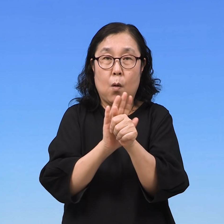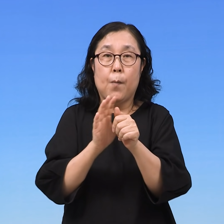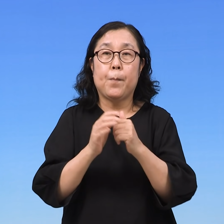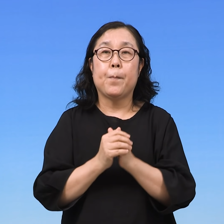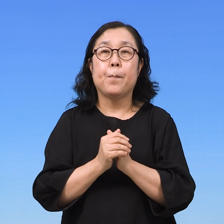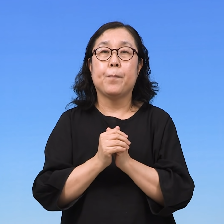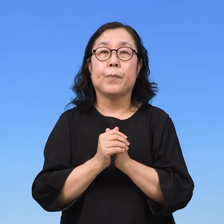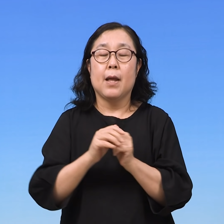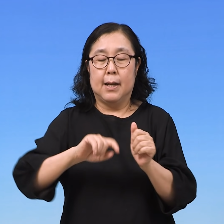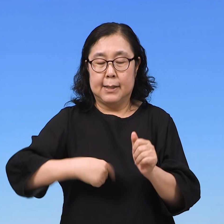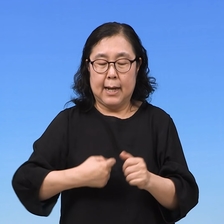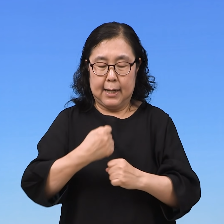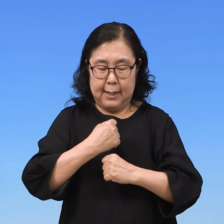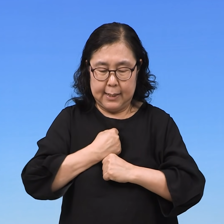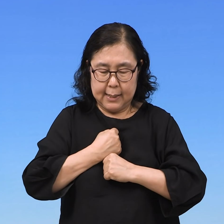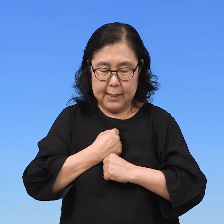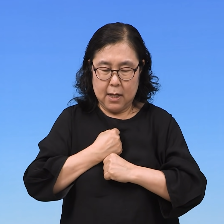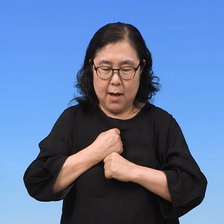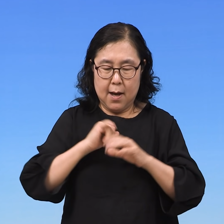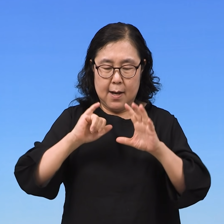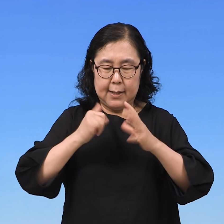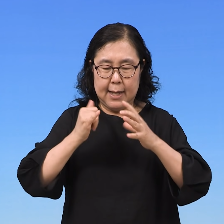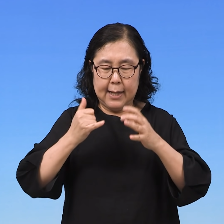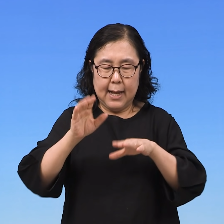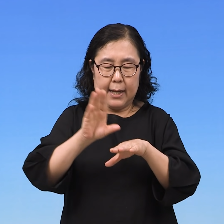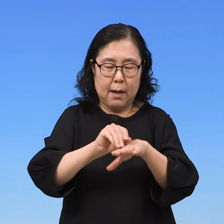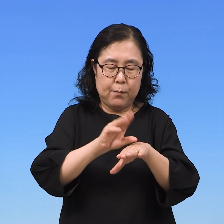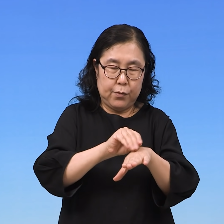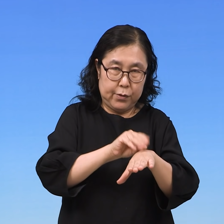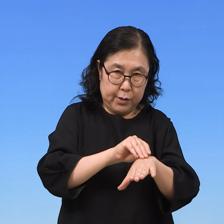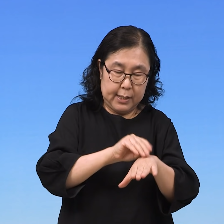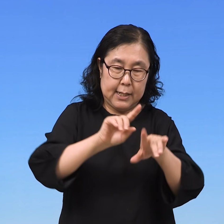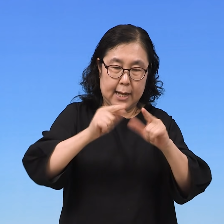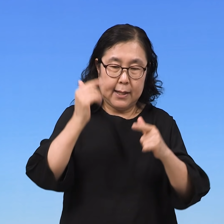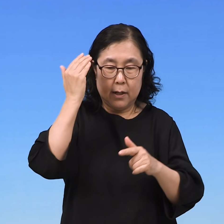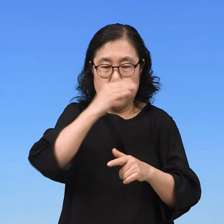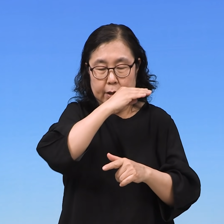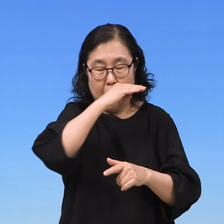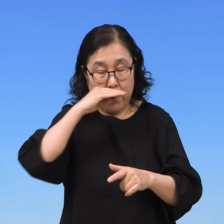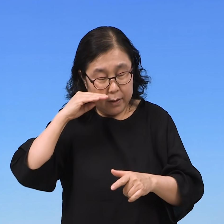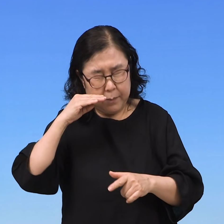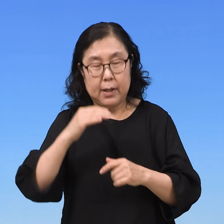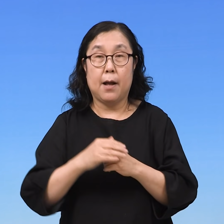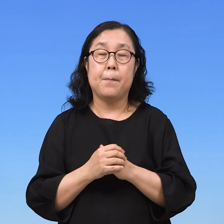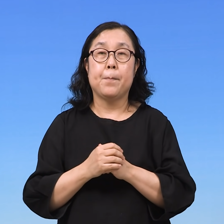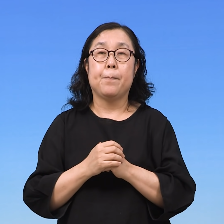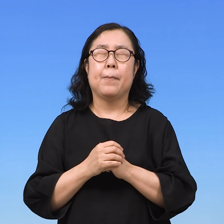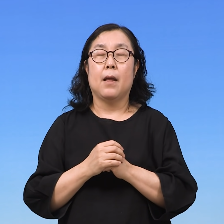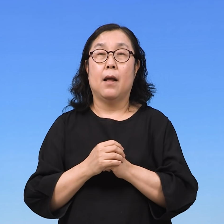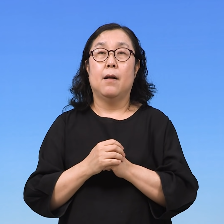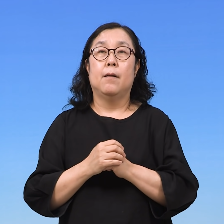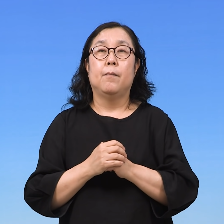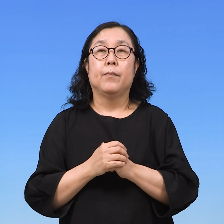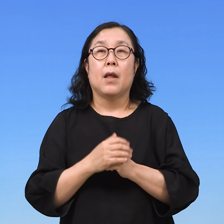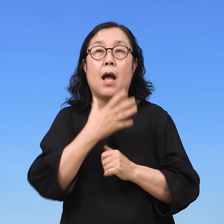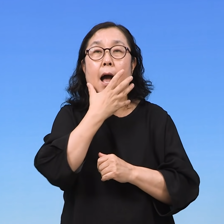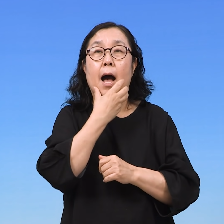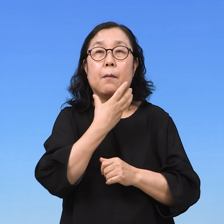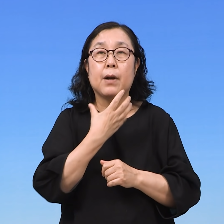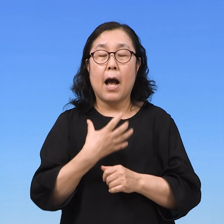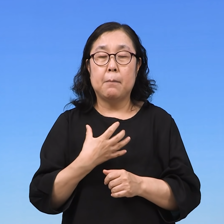그 다음 나오는 자기를 지켜 새 속에 물들지 않는 그것도 경건이지만